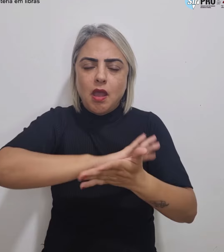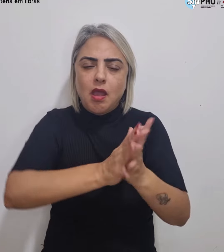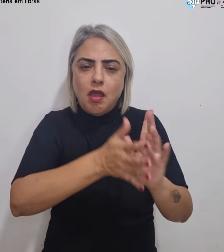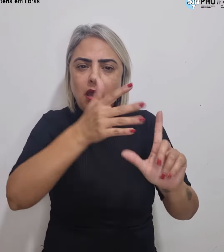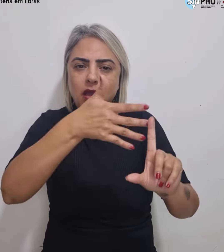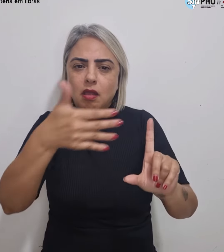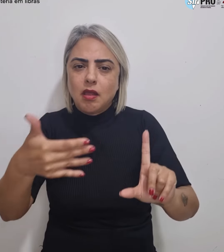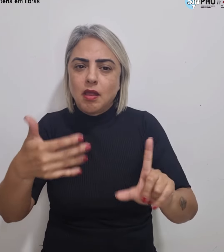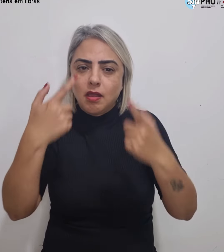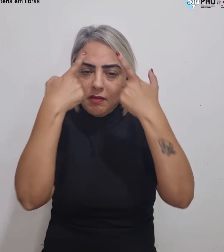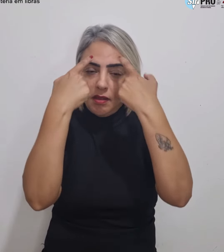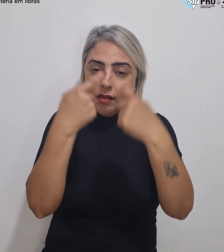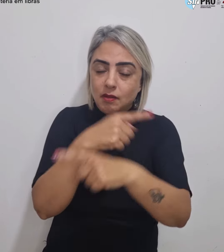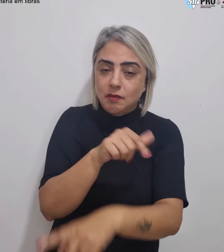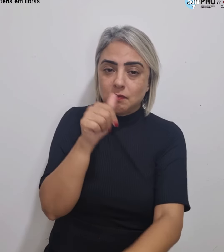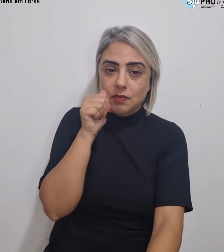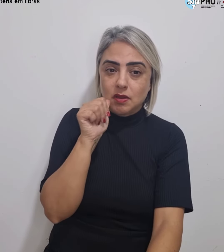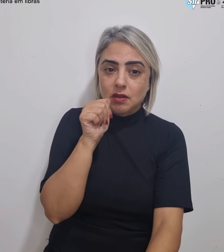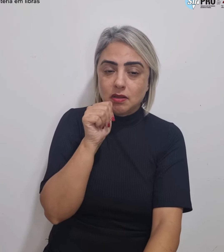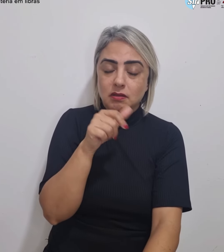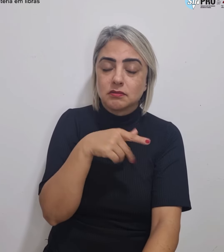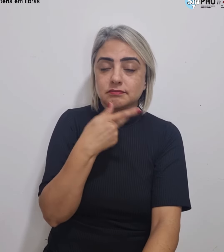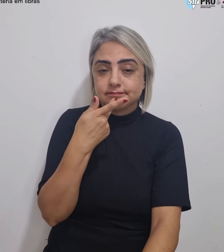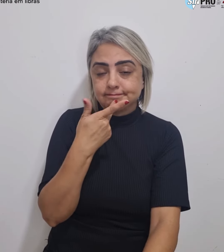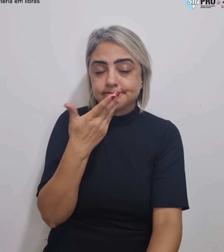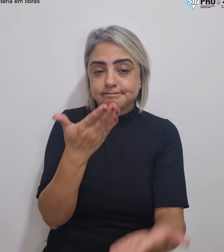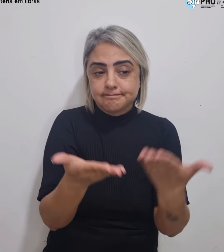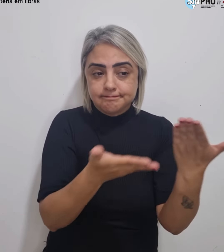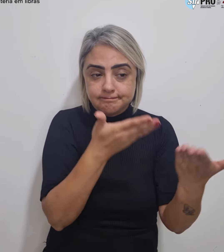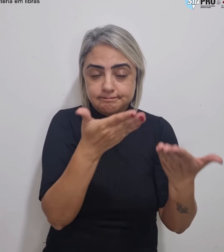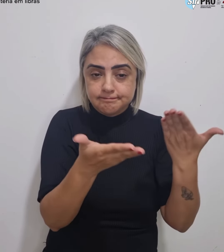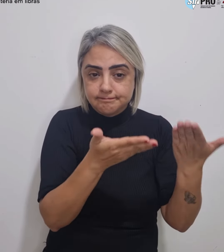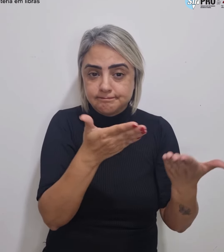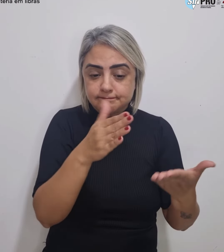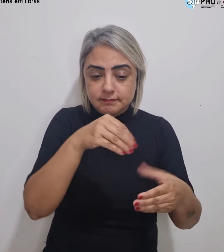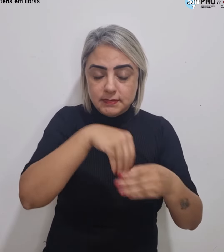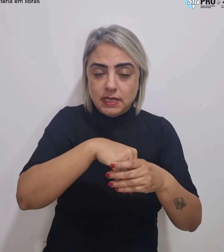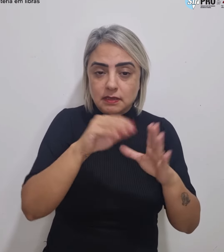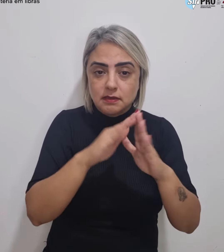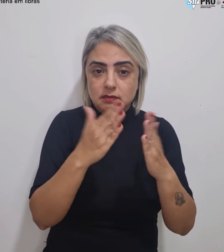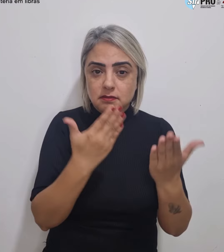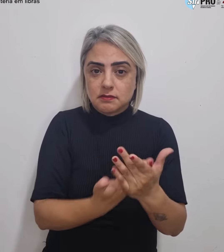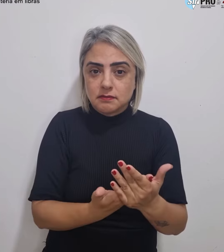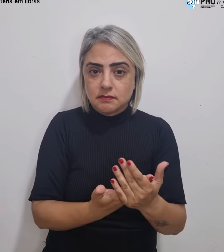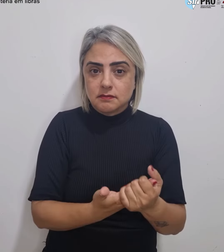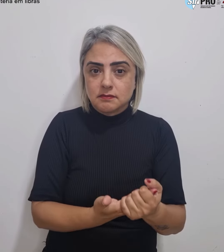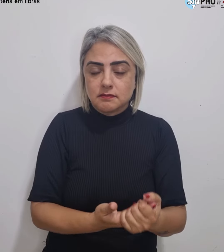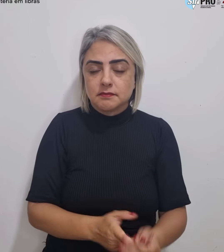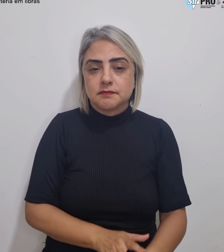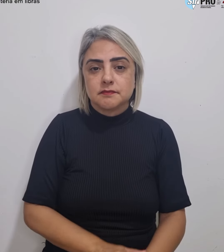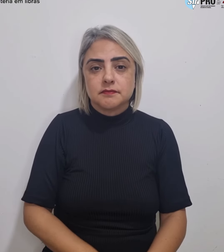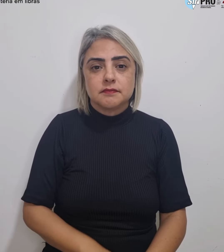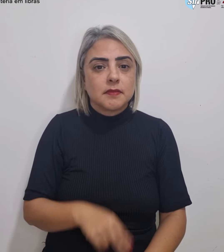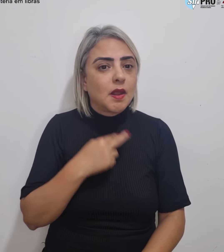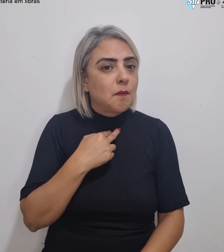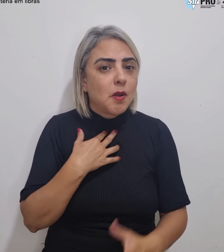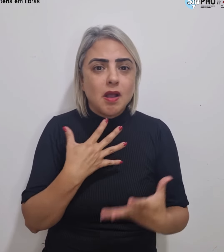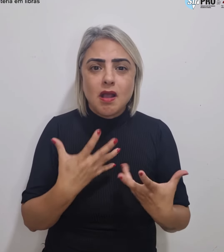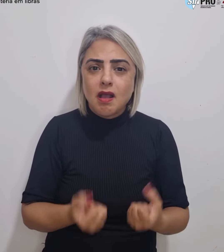violência contra as mulheres sejam tratados em âmbito escolar. Não podemos nos enganar.